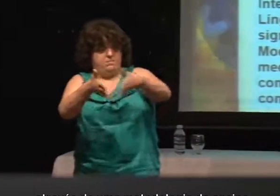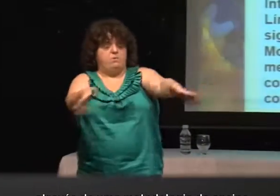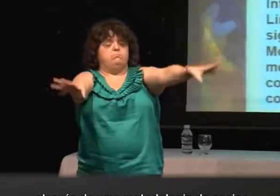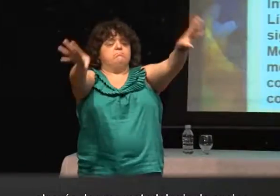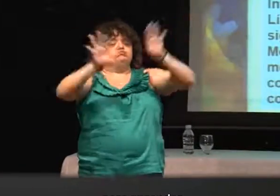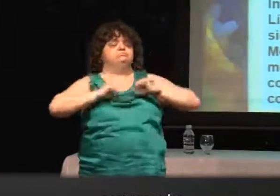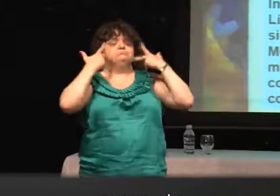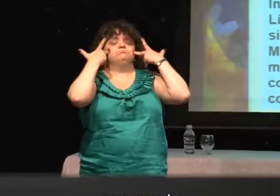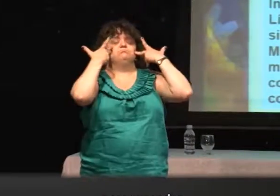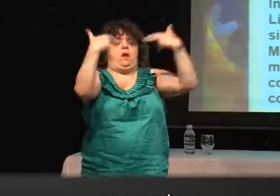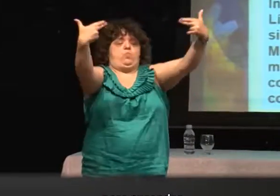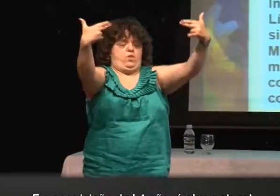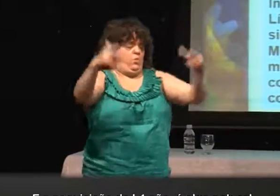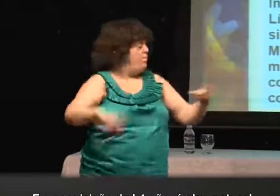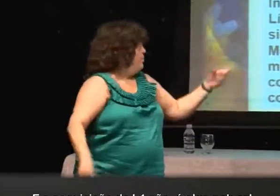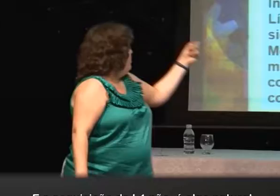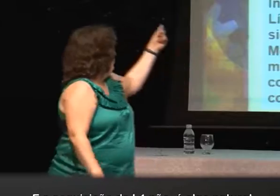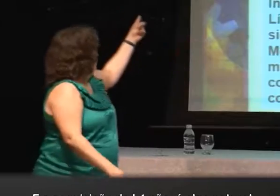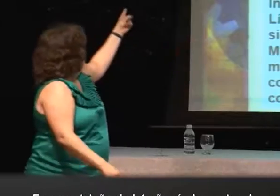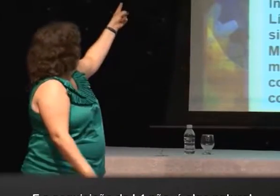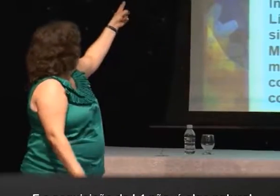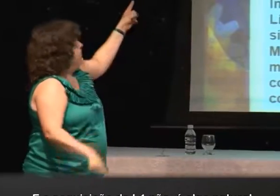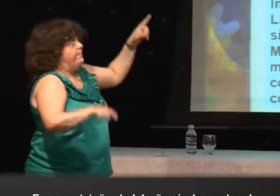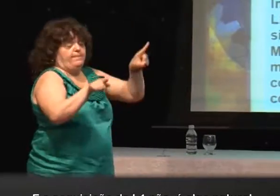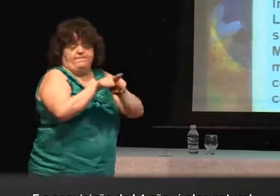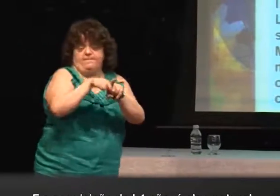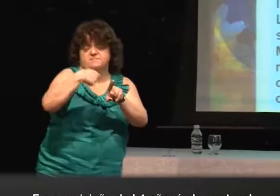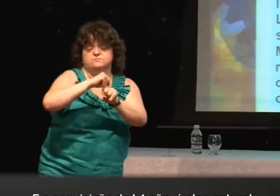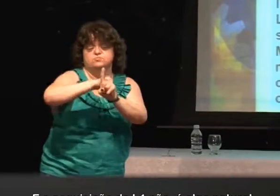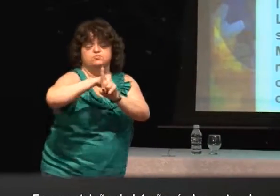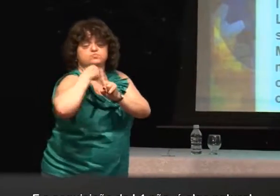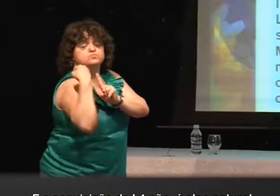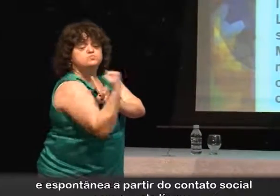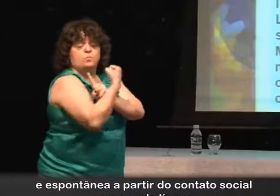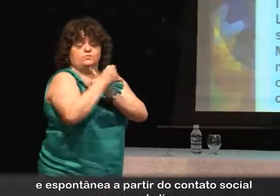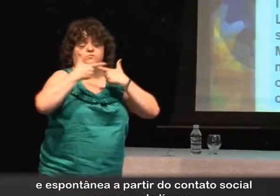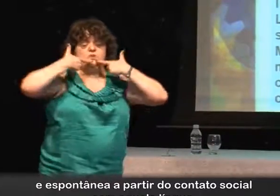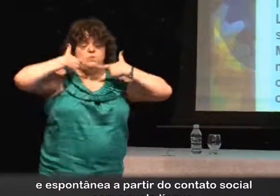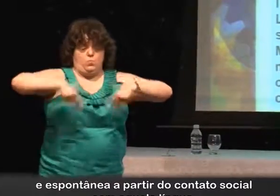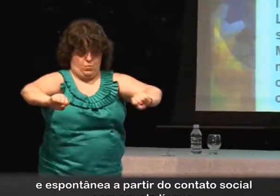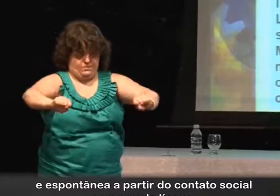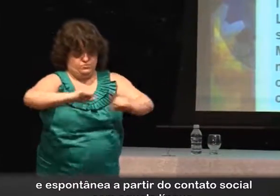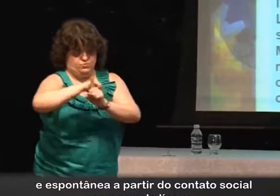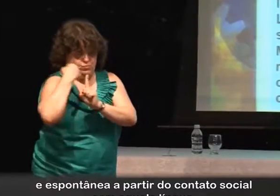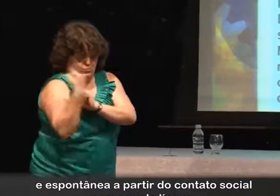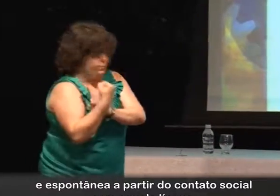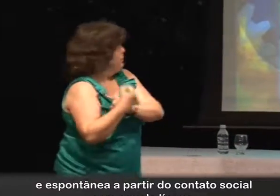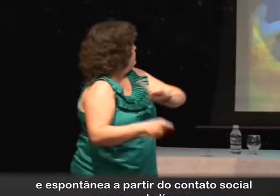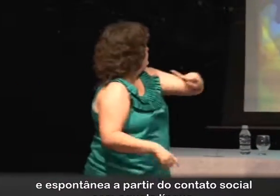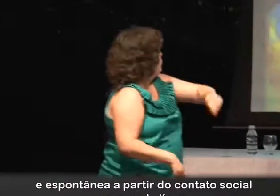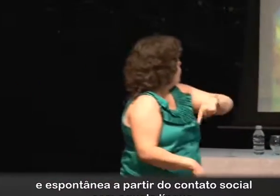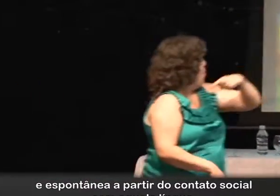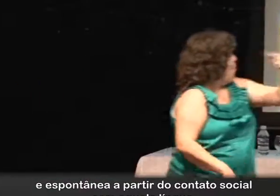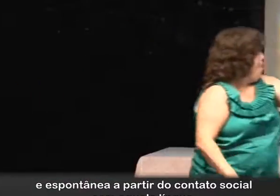para aprender. E a aquisição de L1 não, é uma coisa natural, espontânea, a partir do contato